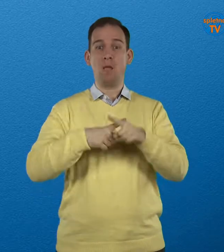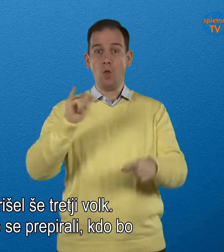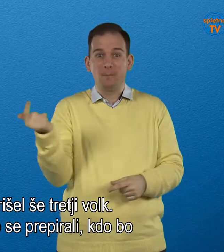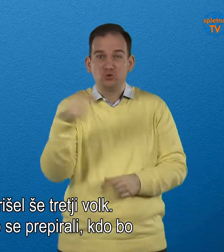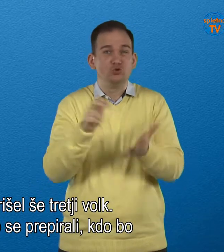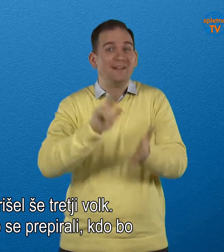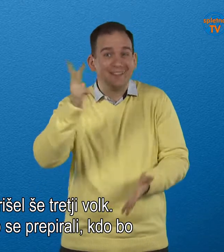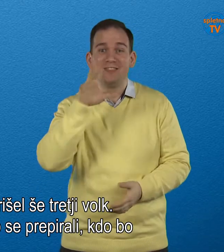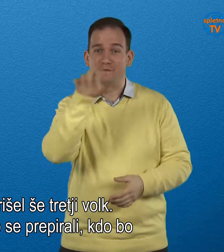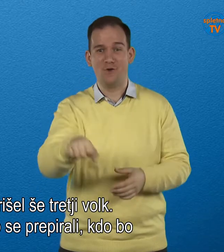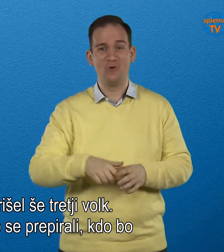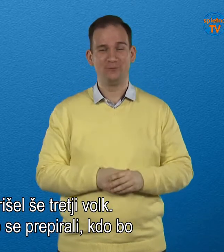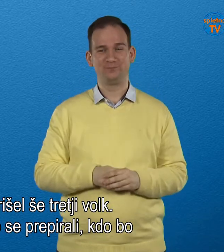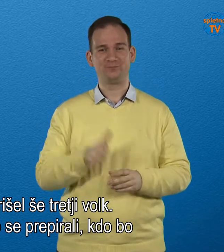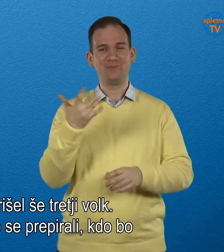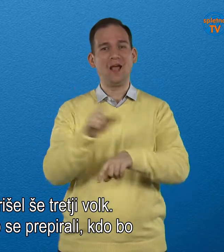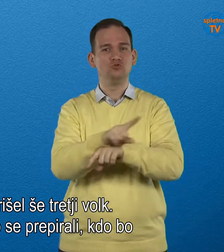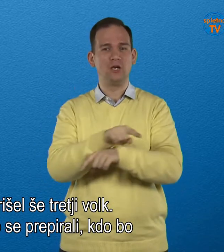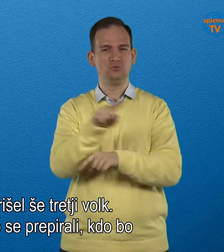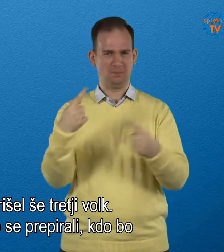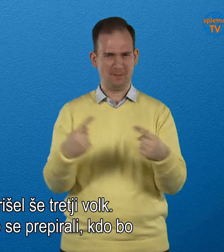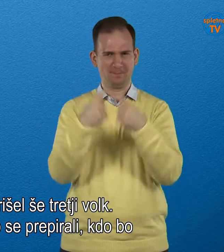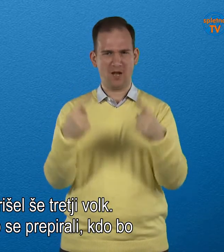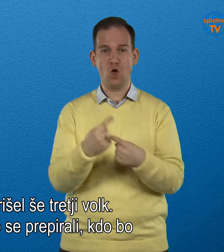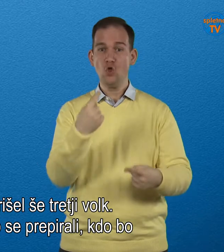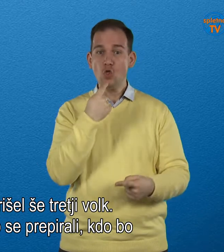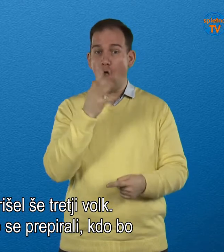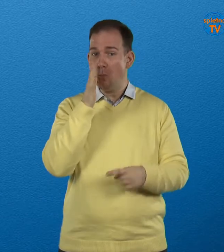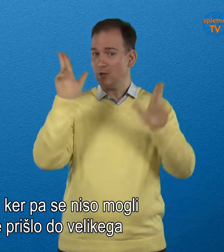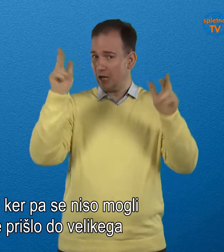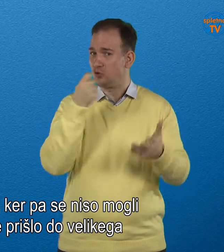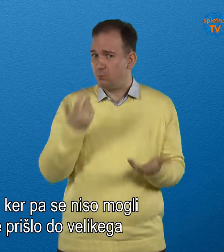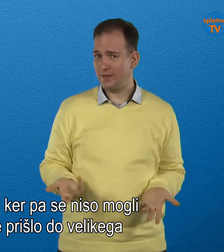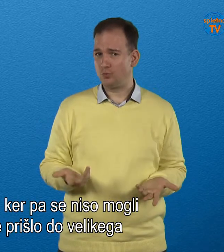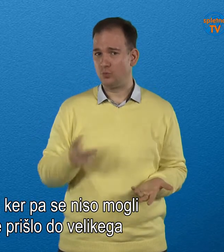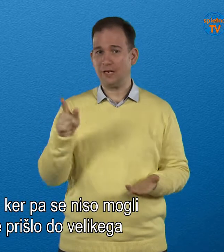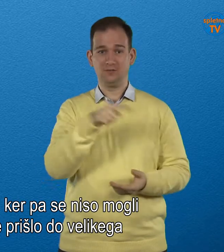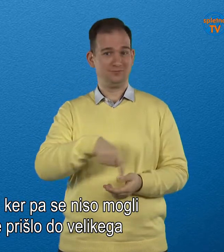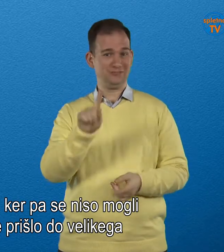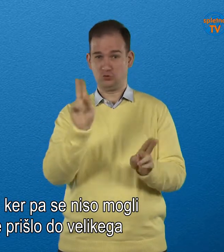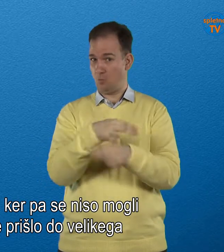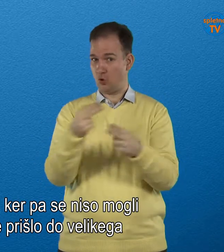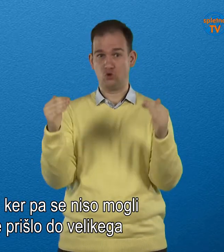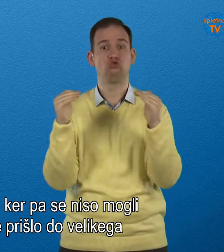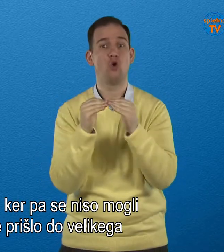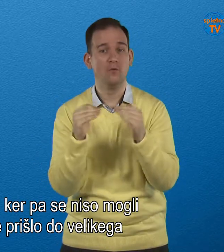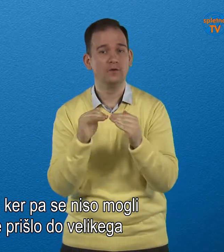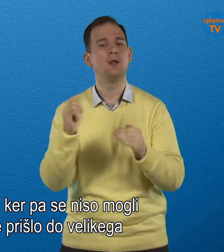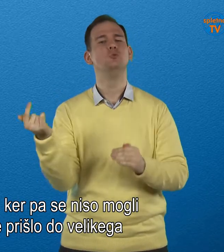Kmalu je prišel še tretji volk. Nekaj časa so se prepirali, kdo bo zajčka pojedel, ker pa se niso mogli dogovoriti,